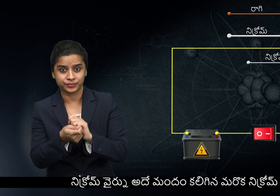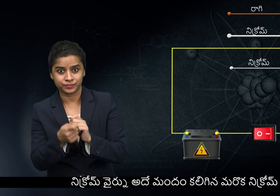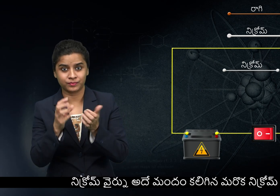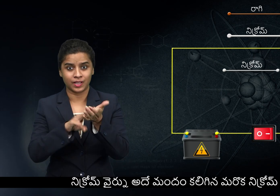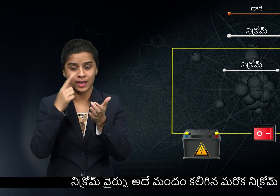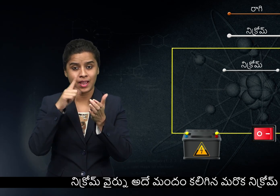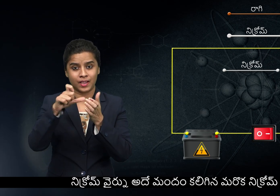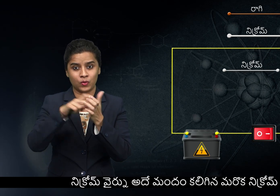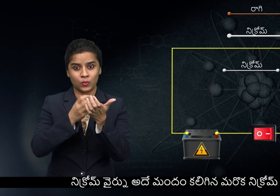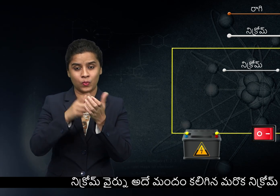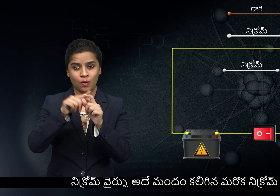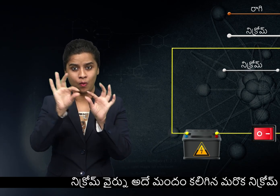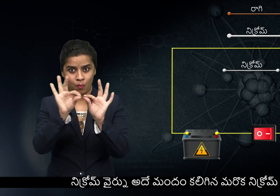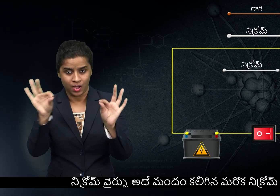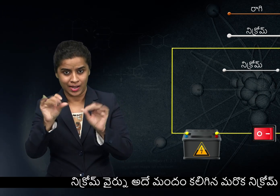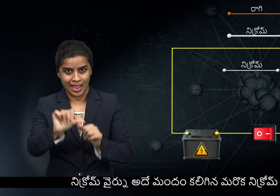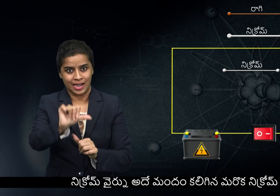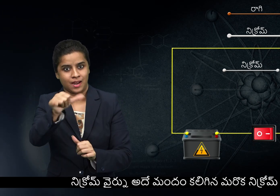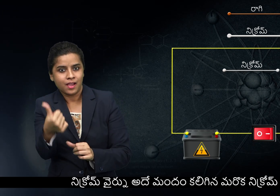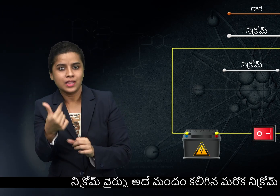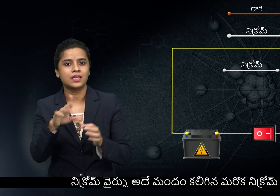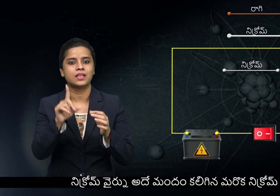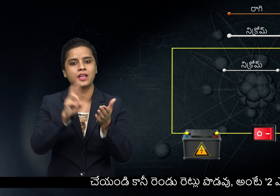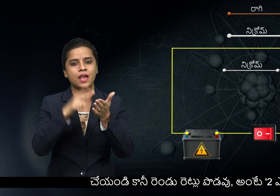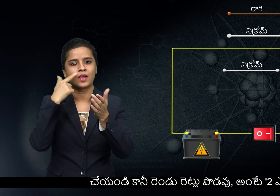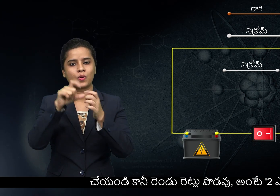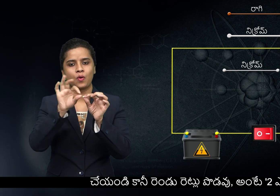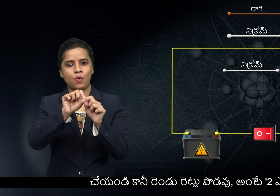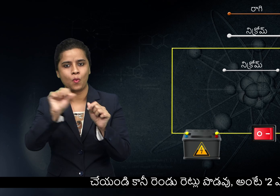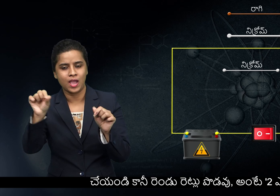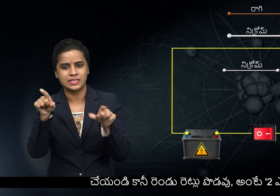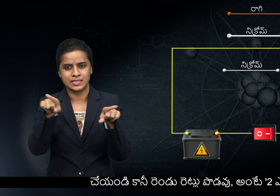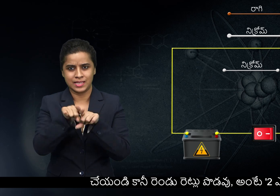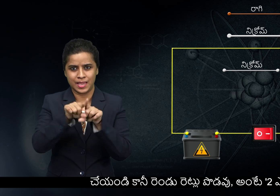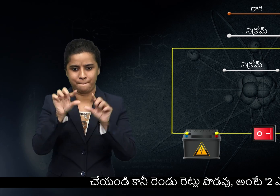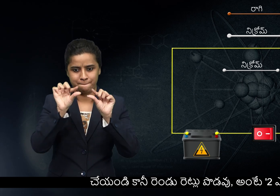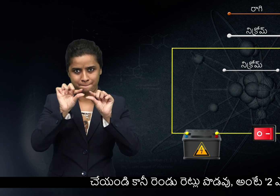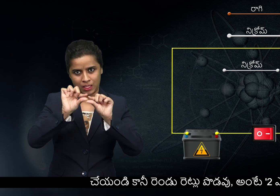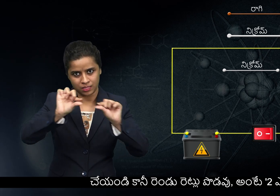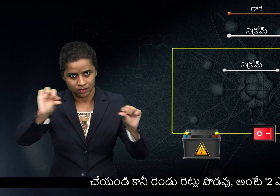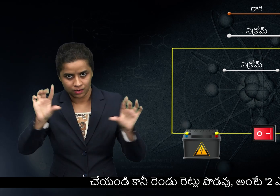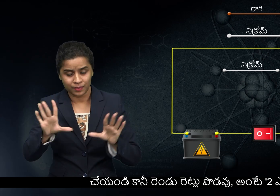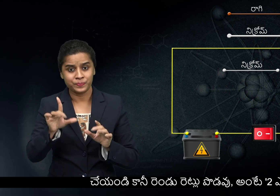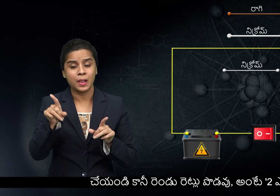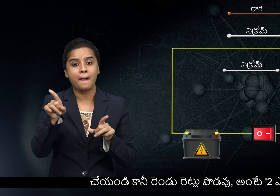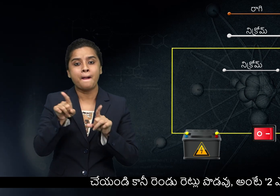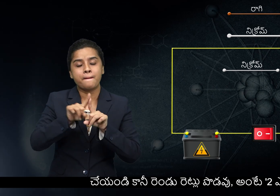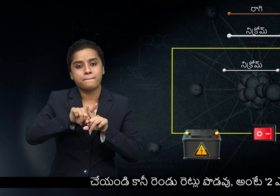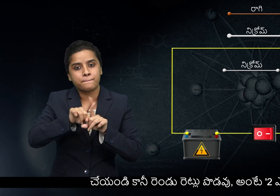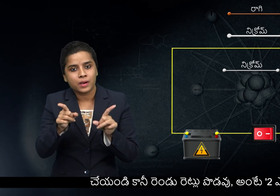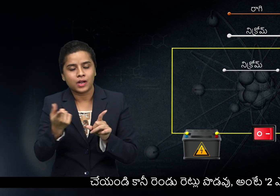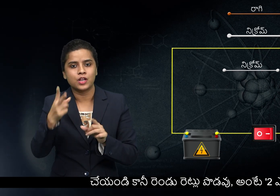నిక్రోమ్ వైర్ను అదే మందం కలిగిన మరొక నిక్రోమ్ వైర్తో భర్తీ చేయండి, కానీ 2 రెట్లు పొడవు అంటే